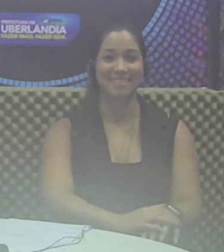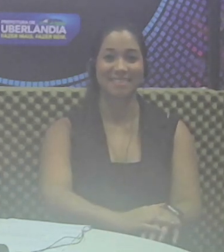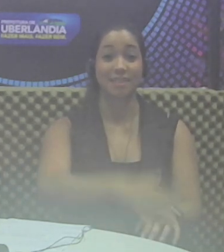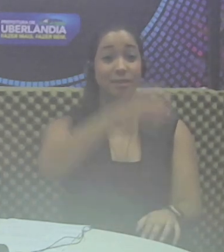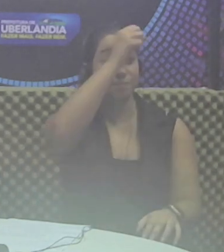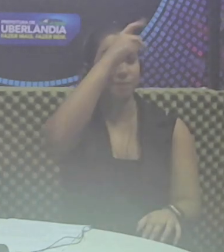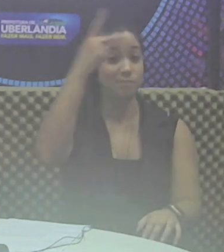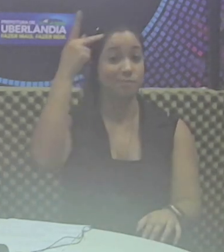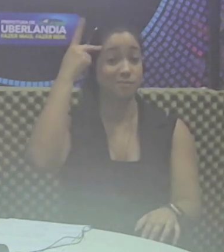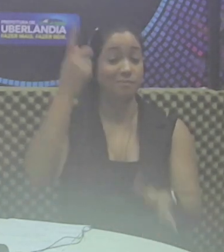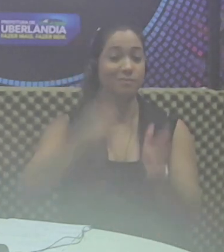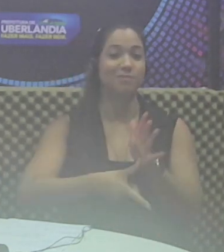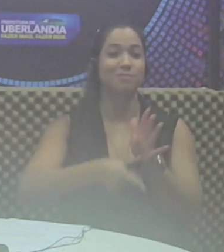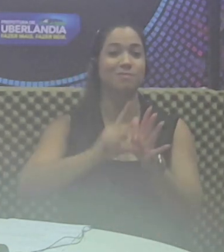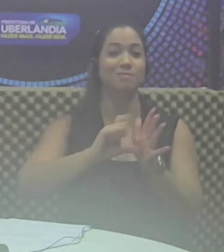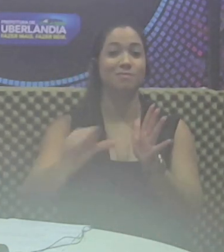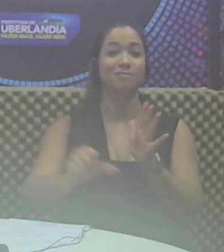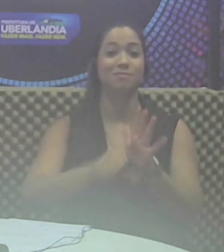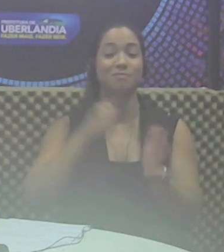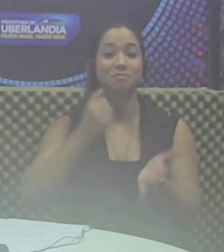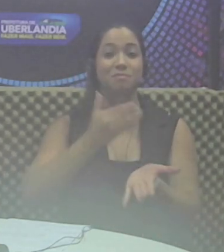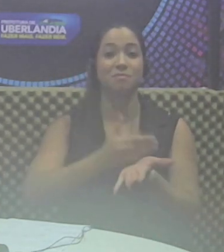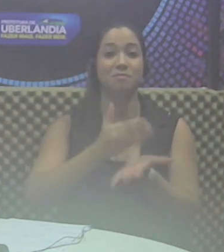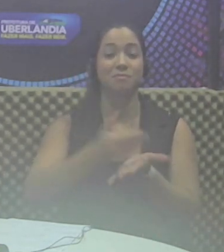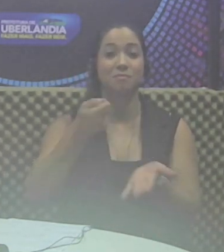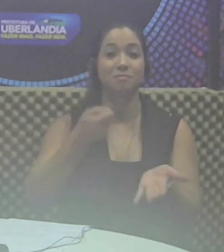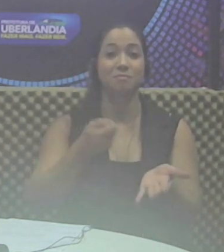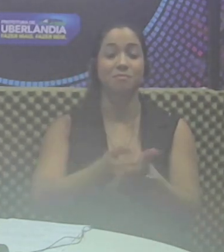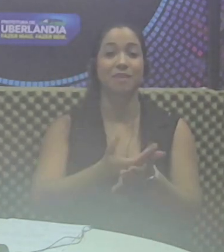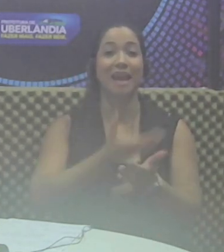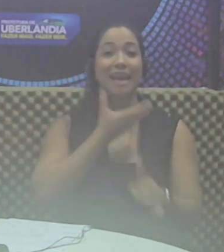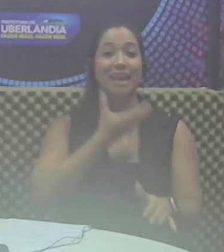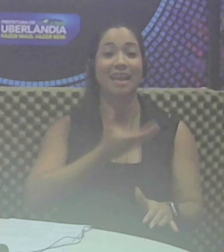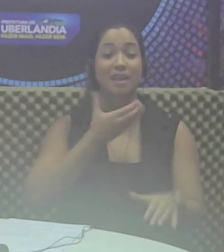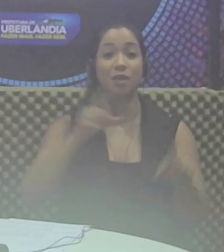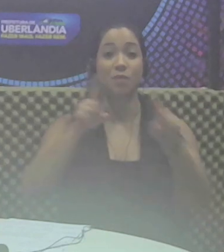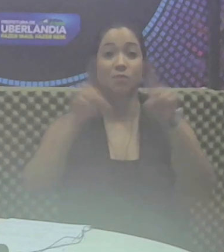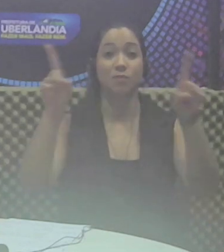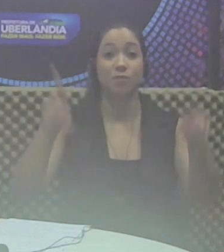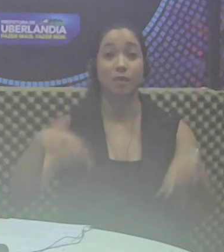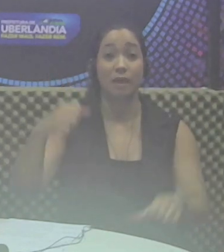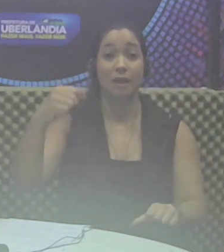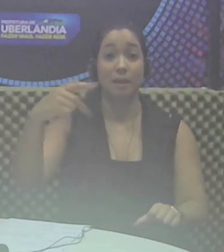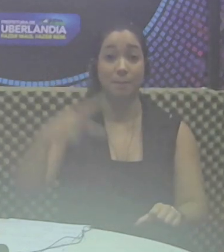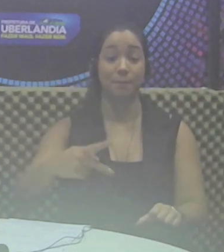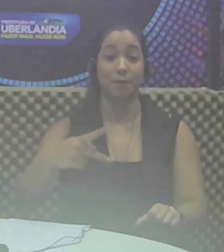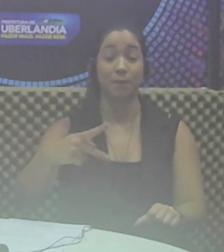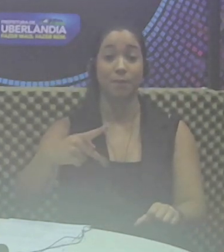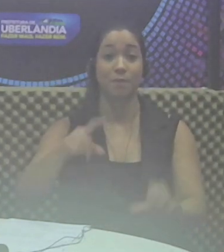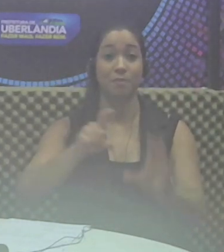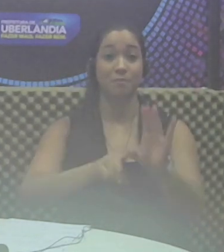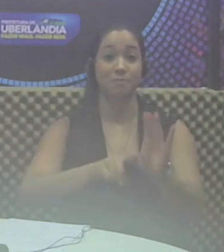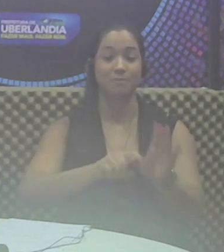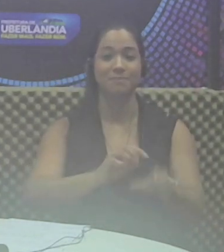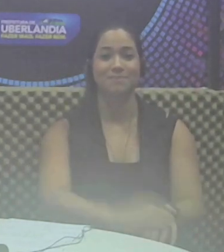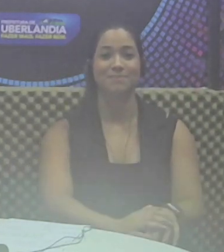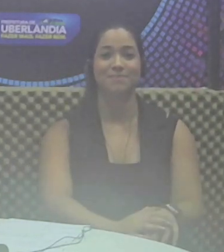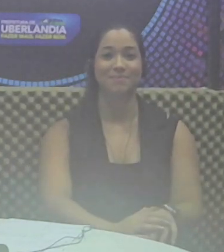Prefeitura antecipa a primeira parcela da gratificação natalina para servidores, aposentados e